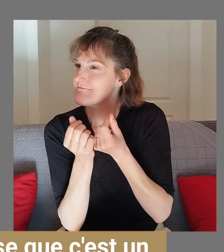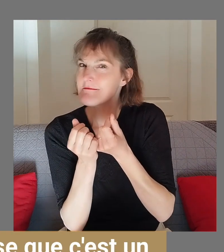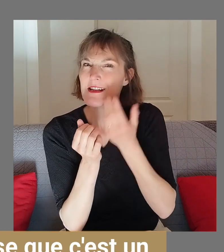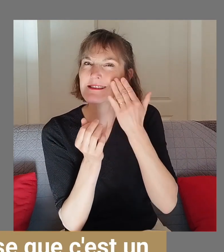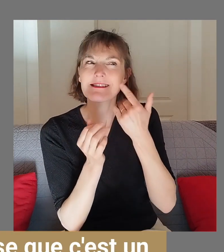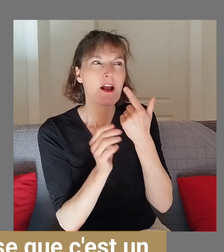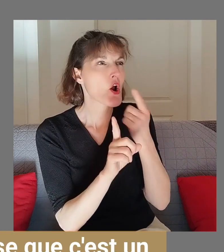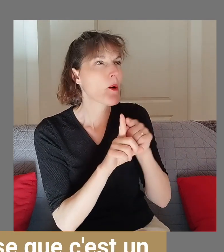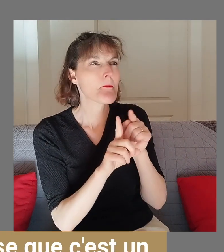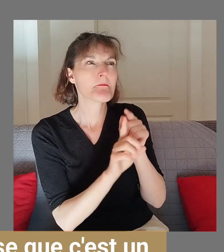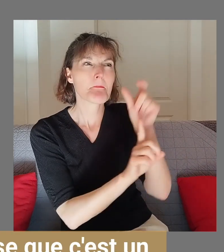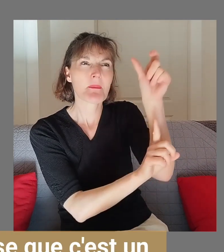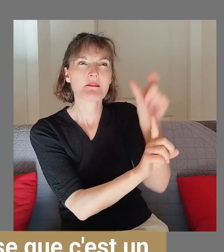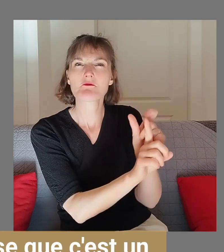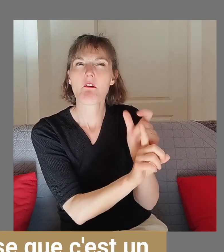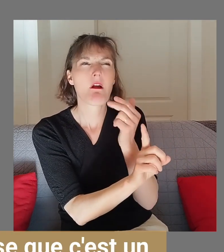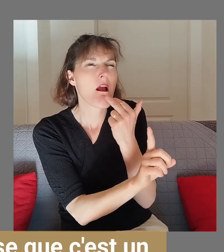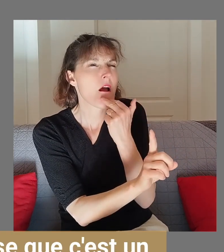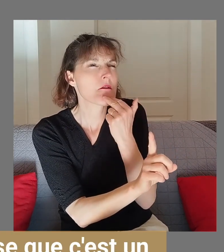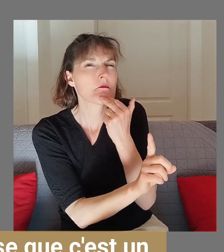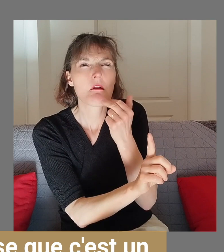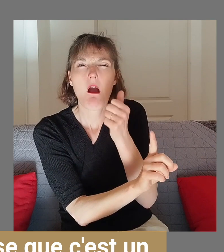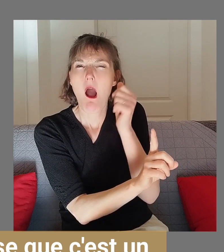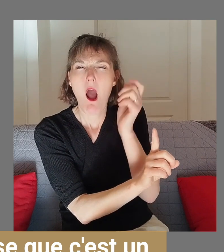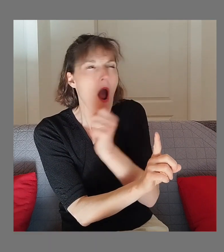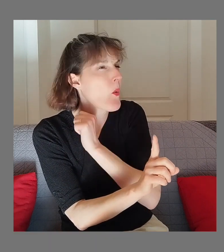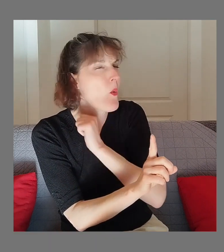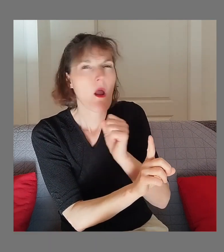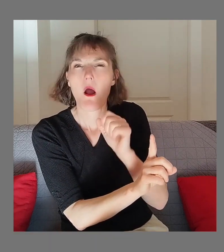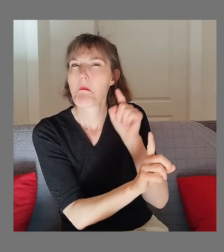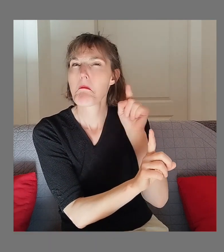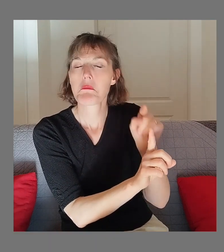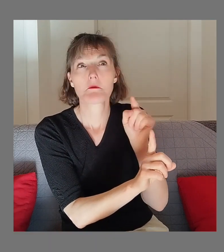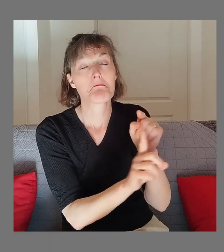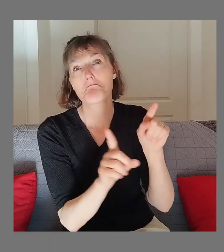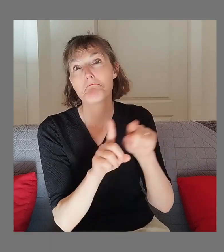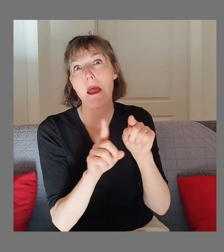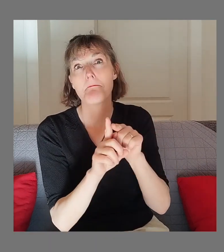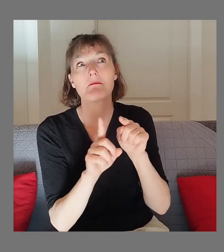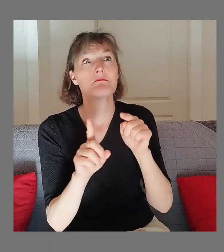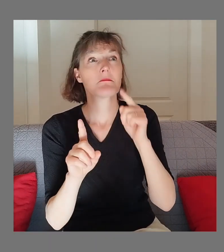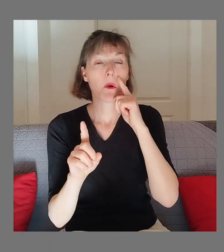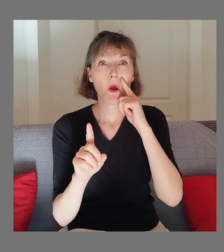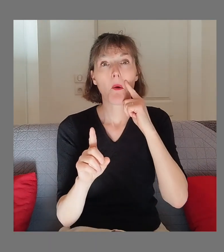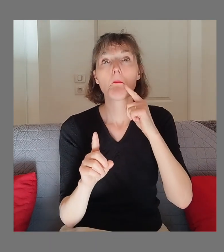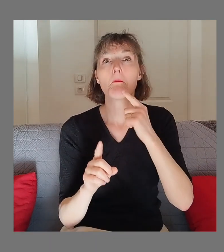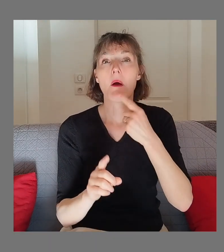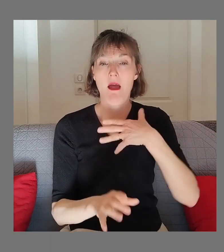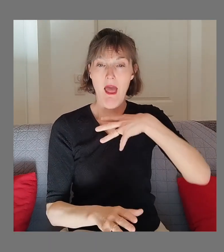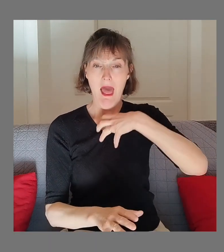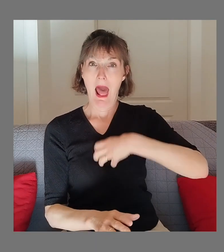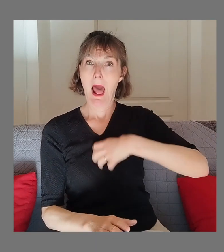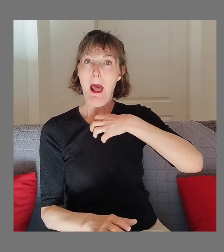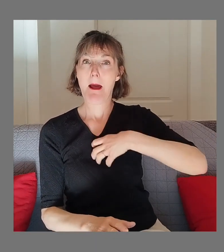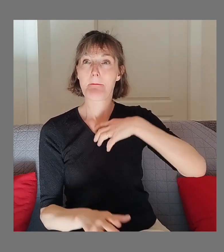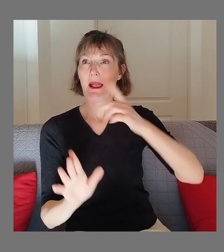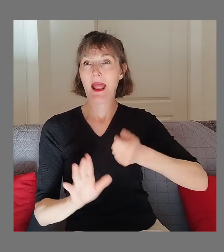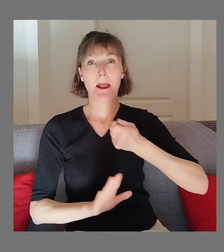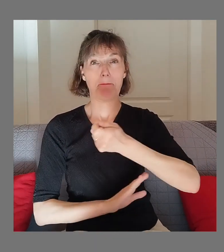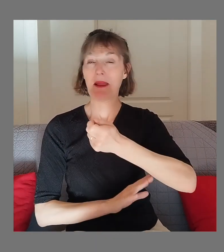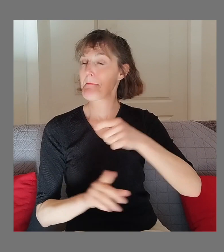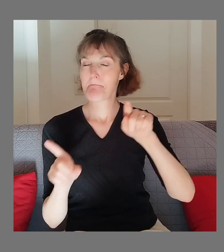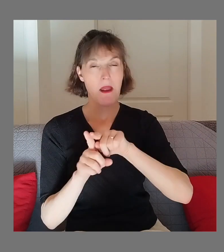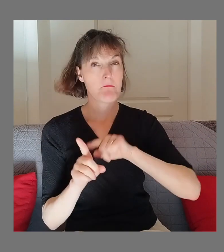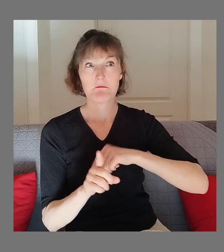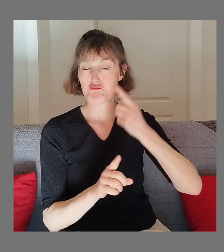Pour moi, je pense que c'est un peu comme... donc, elle a vraiment une compétence. Et c'est un peu comme l'abbé